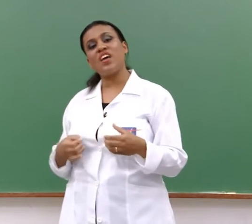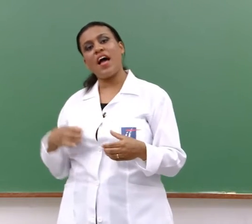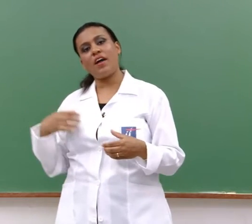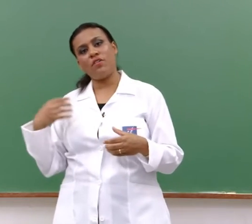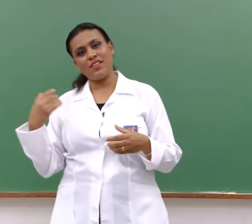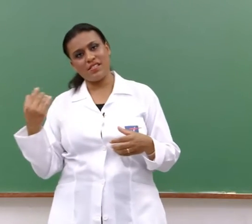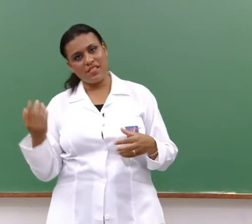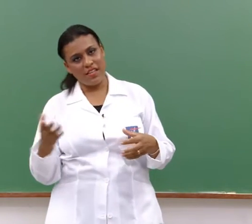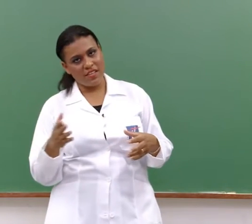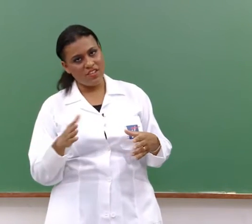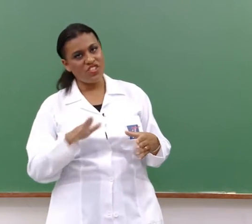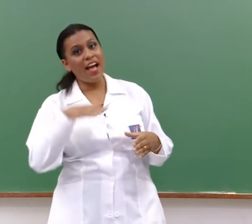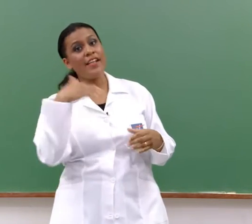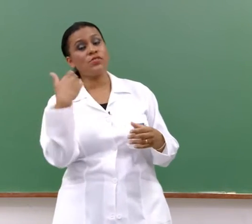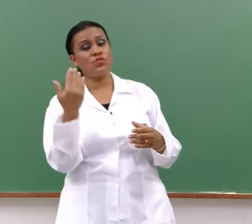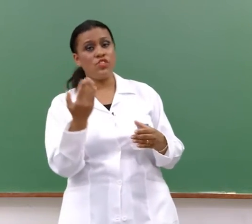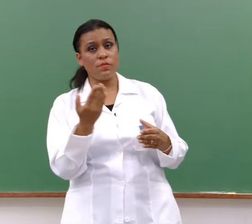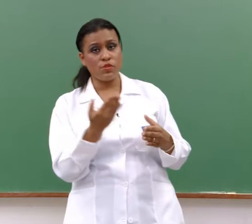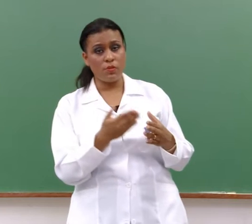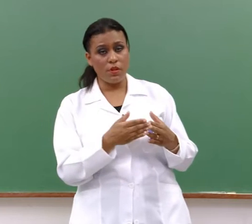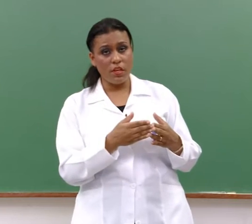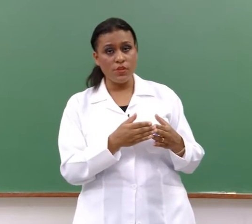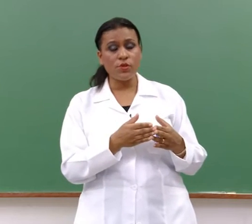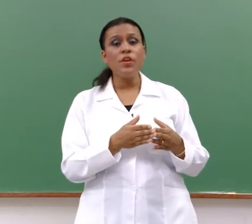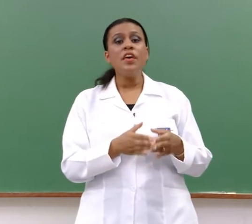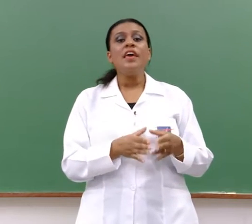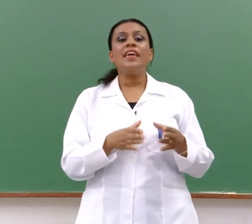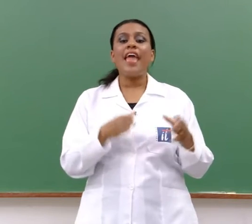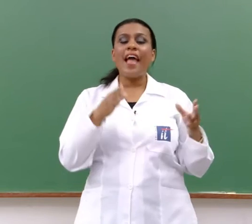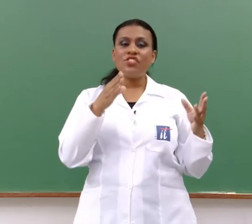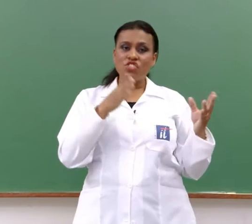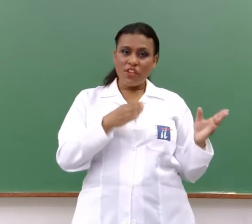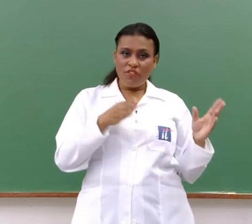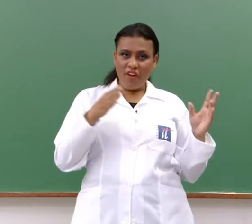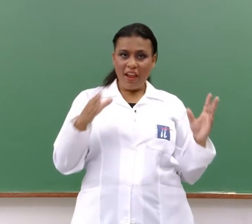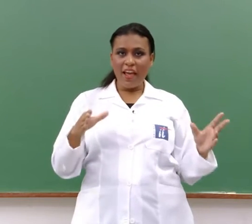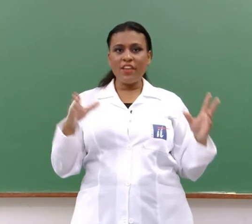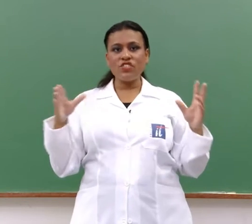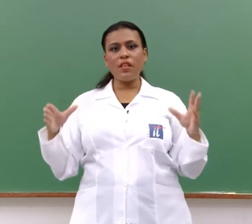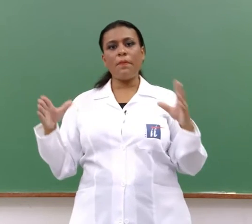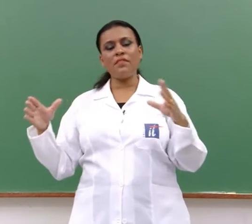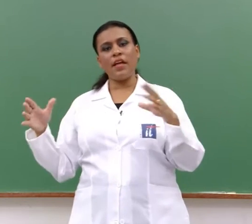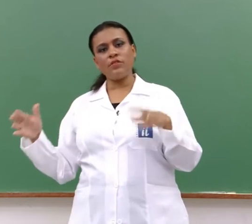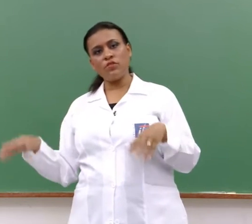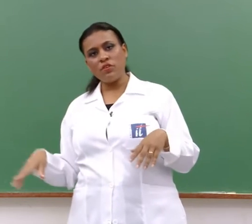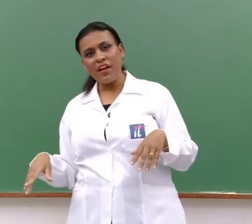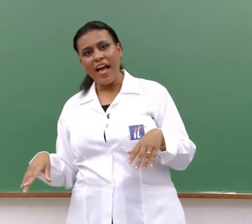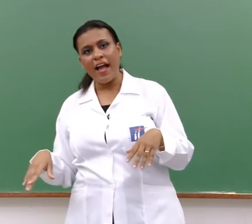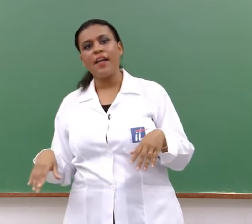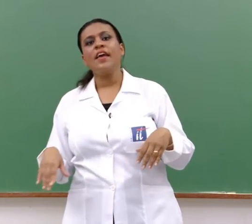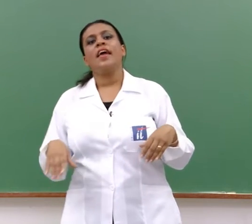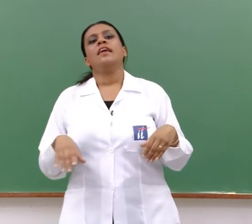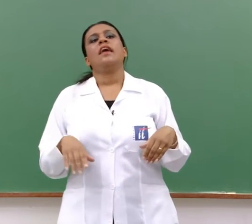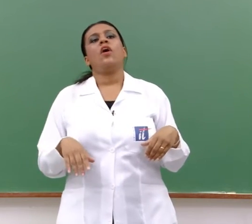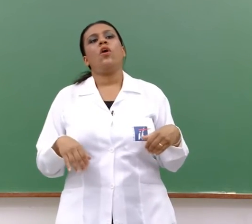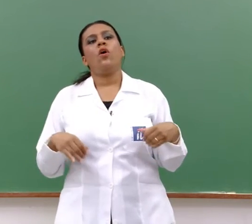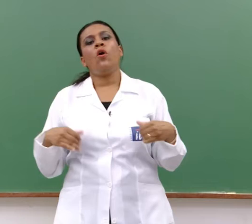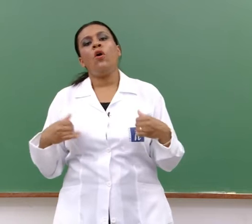já conhecida, já discutimos sobre isso e é diferente dependendo do lugar.